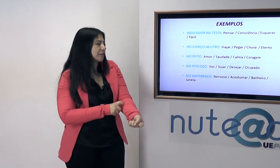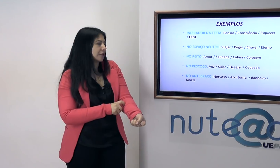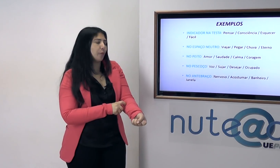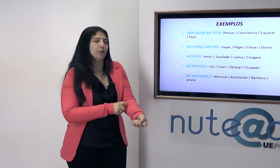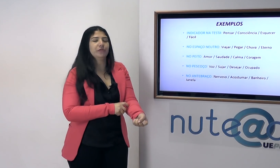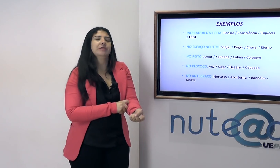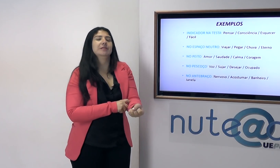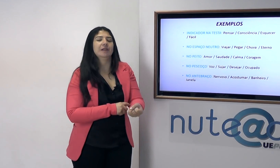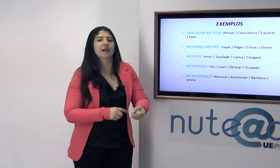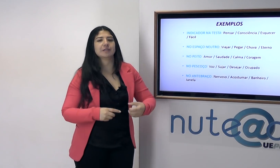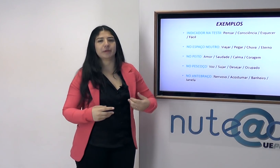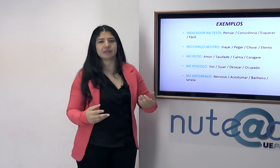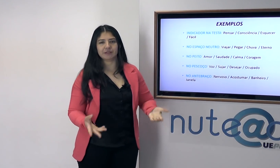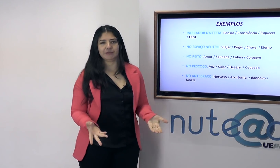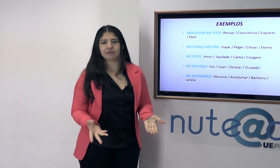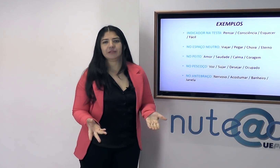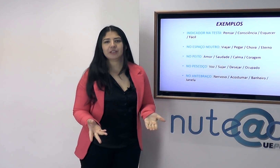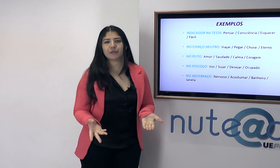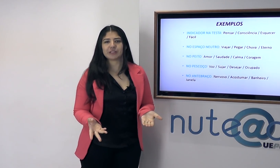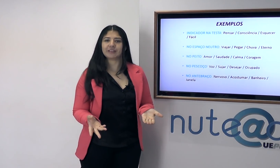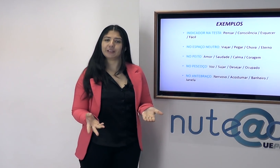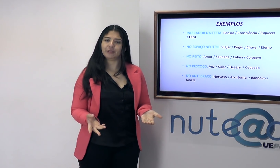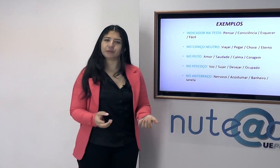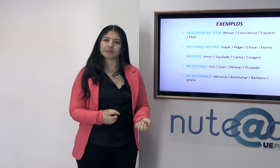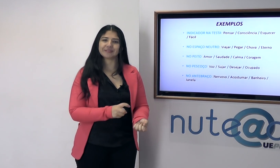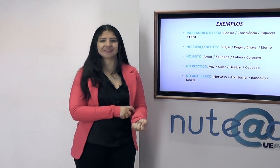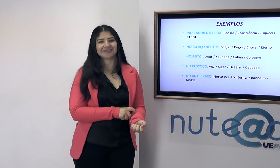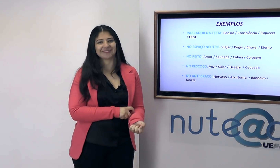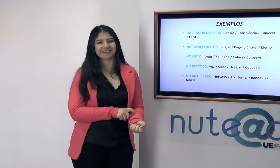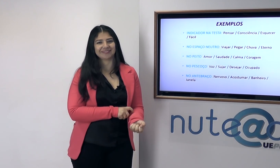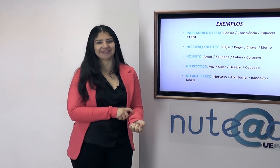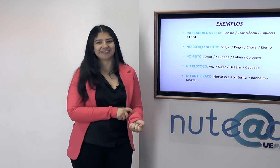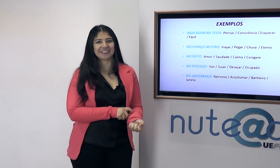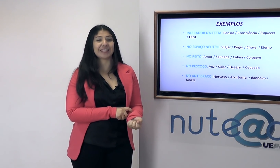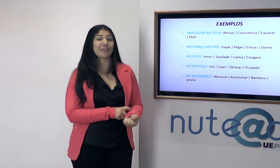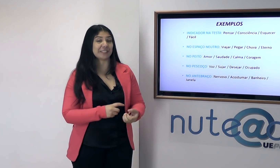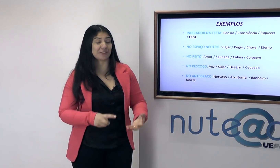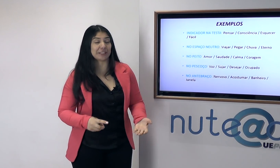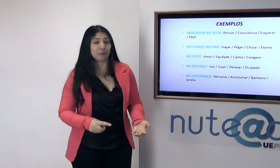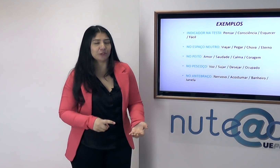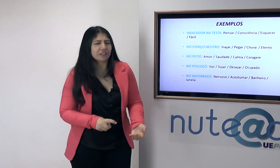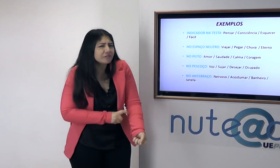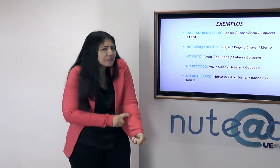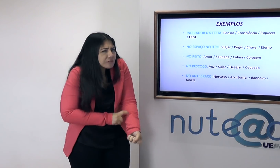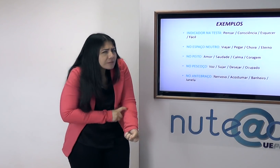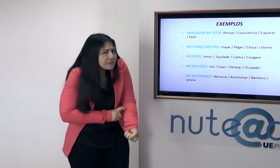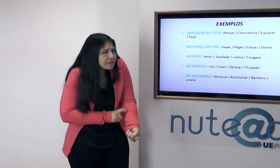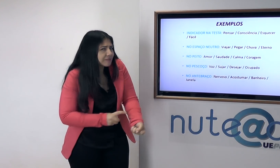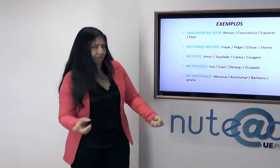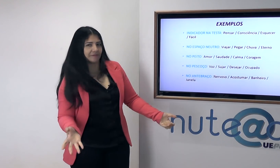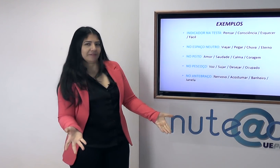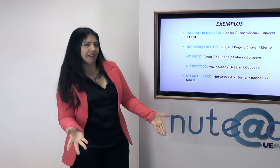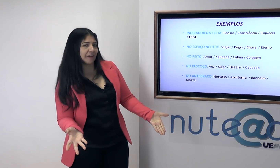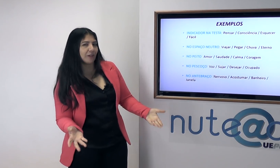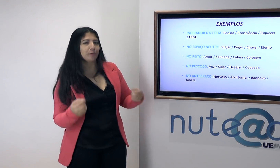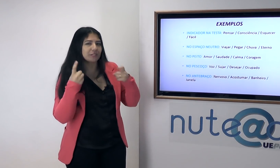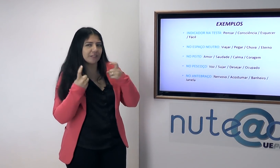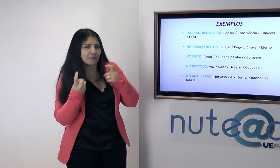Você não pode fazer a expressão que você está nervoso. Você tem que fazer que você está muito nervoso. Tá? Eu preciso